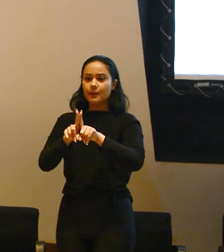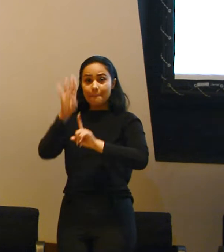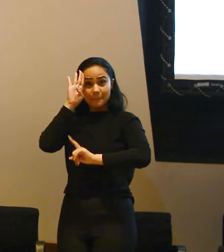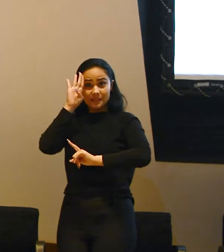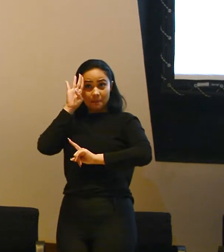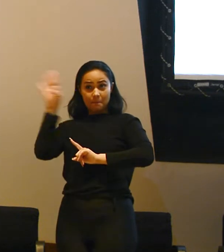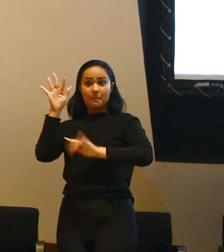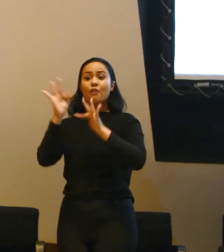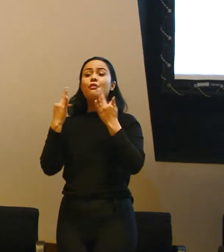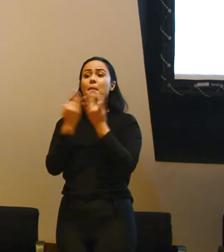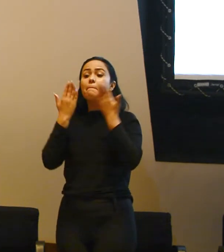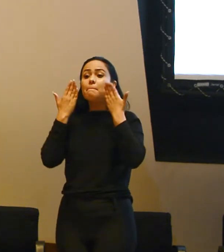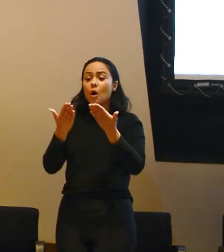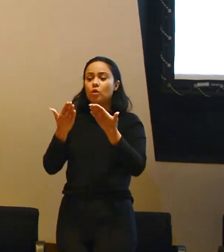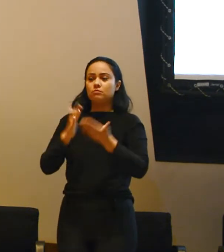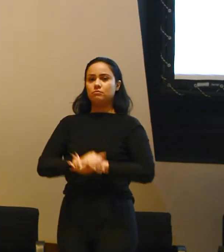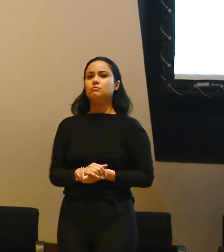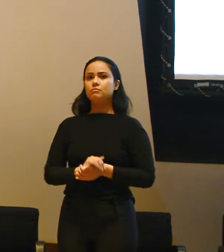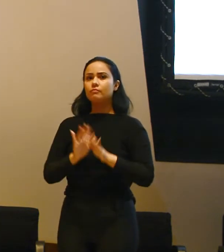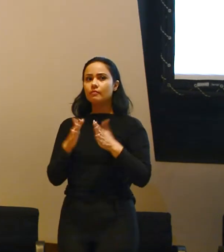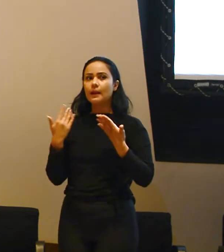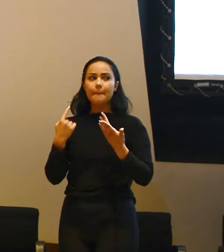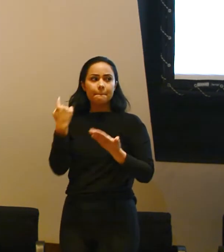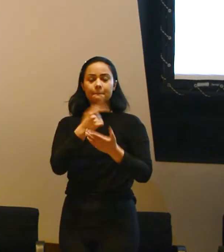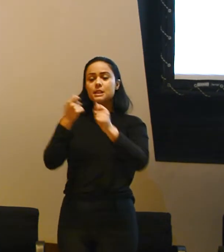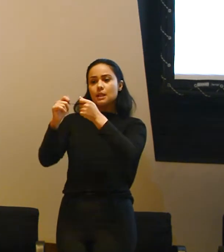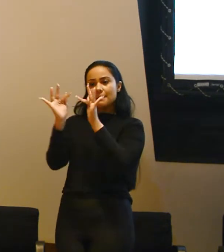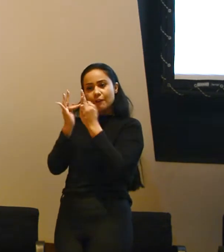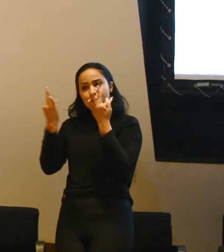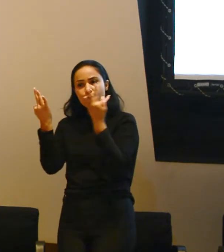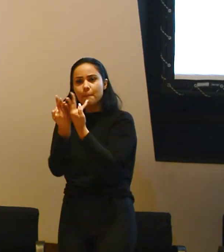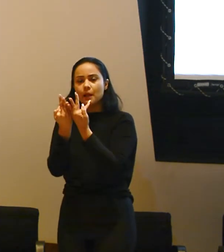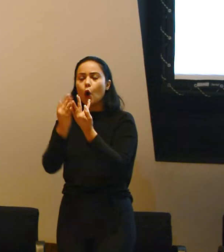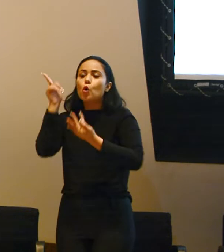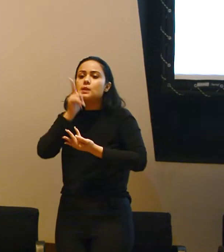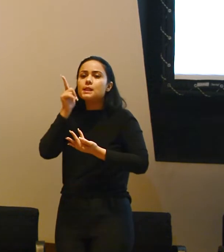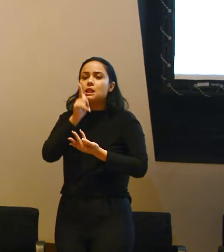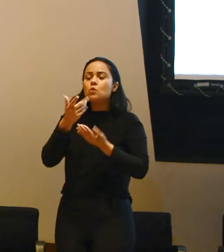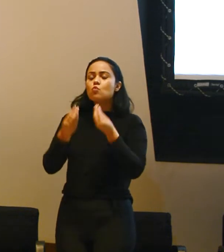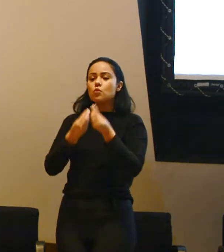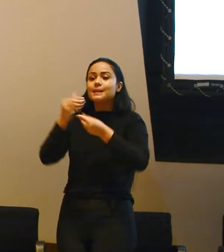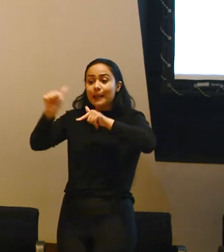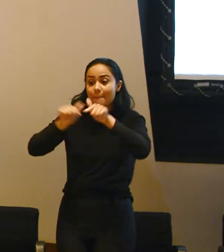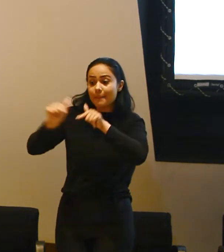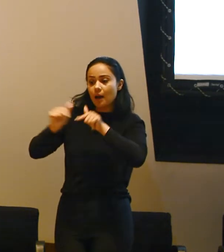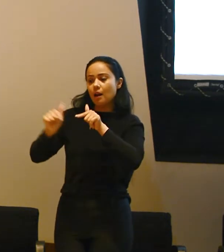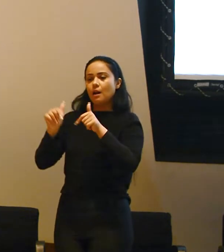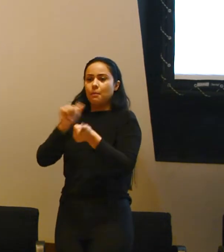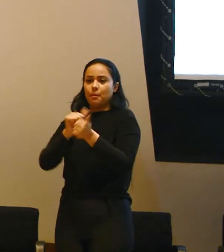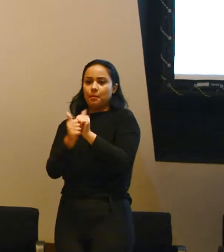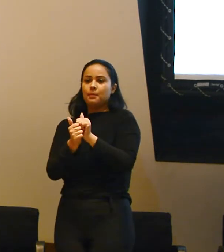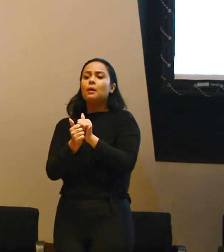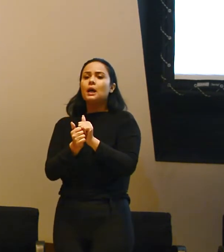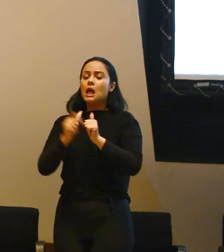principal, né? A família é a ponta do iceberg. Então, a gente precisa dessa família para conseguir, né, a gente trabalhar essas habilidades e ter